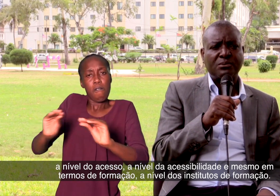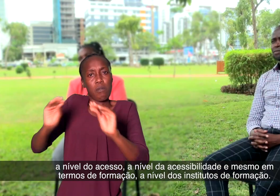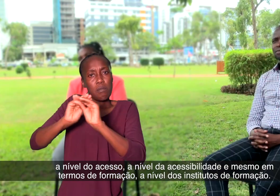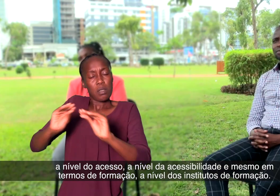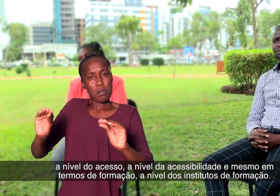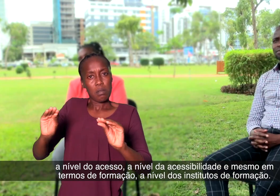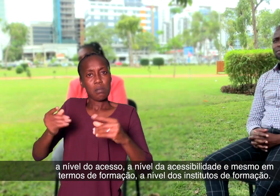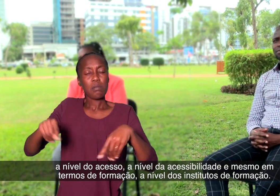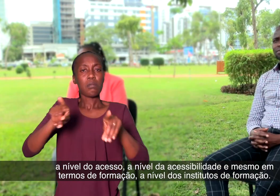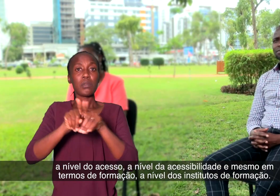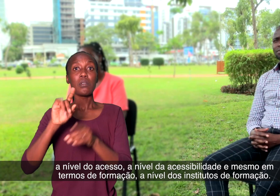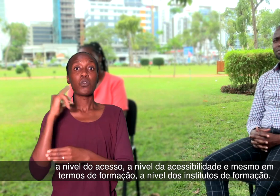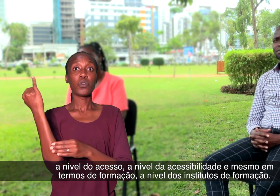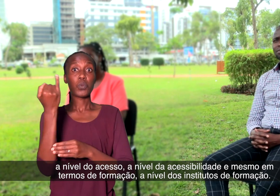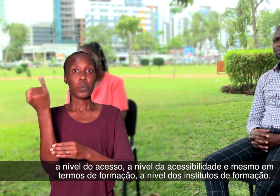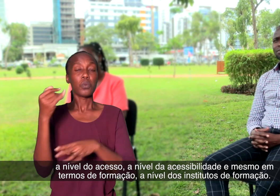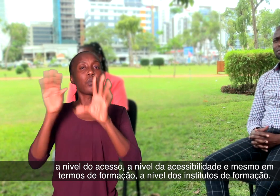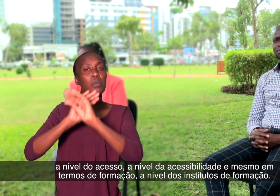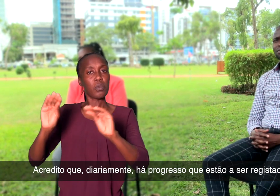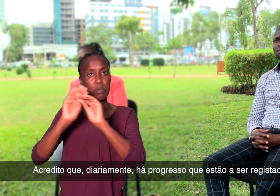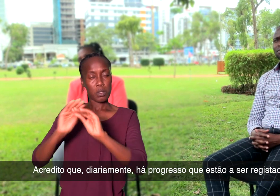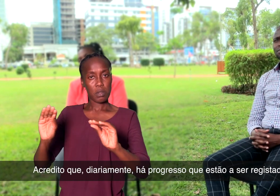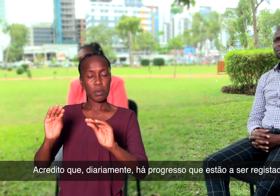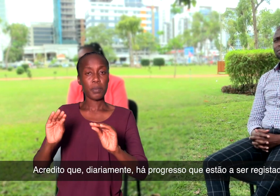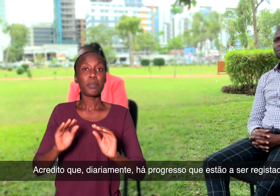formação, a nível dos institutos de formação.